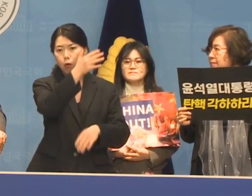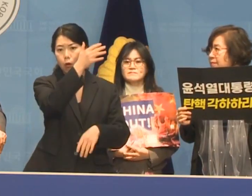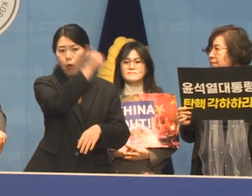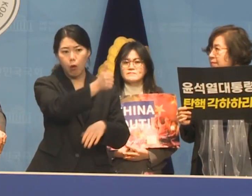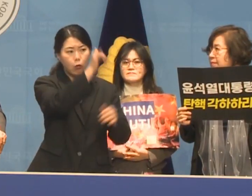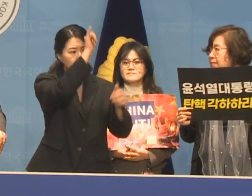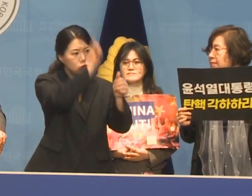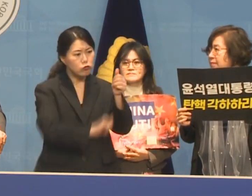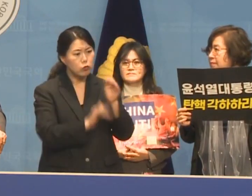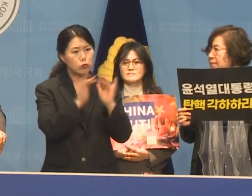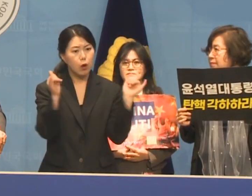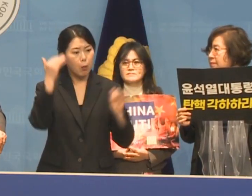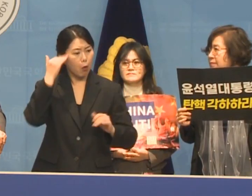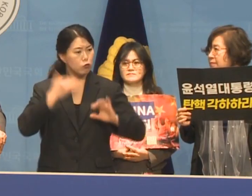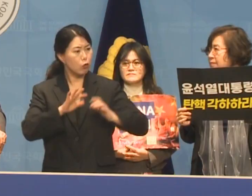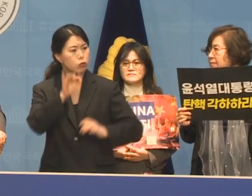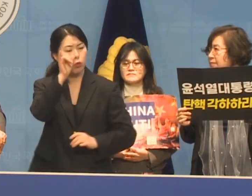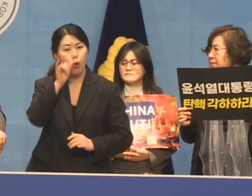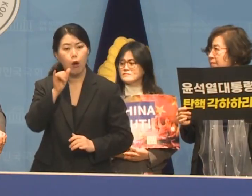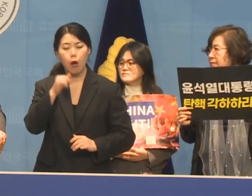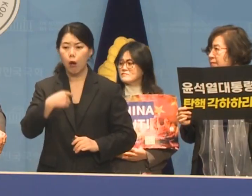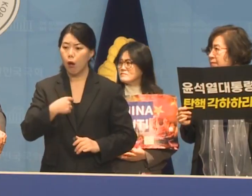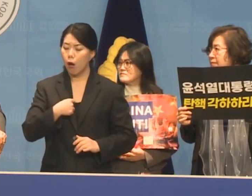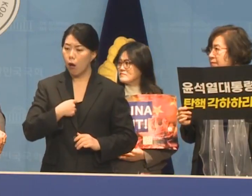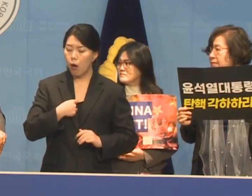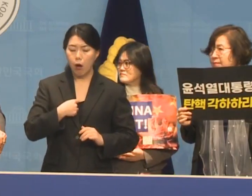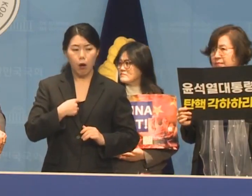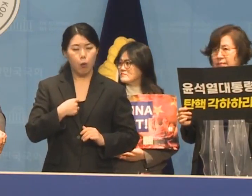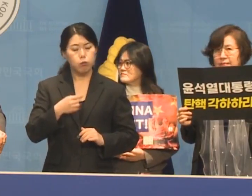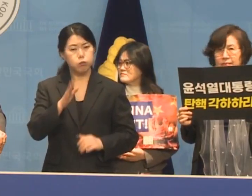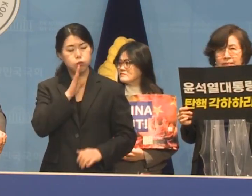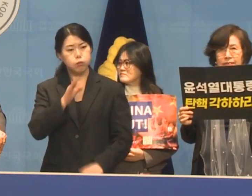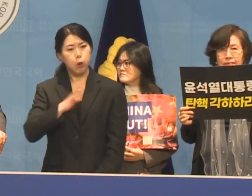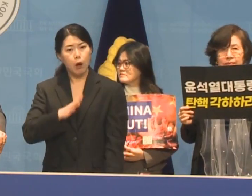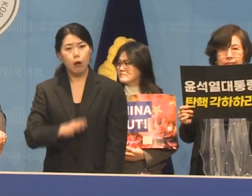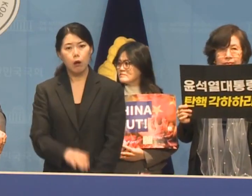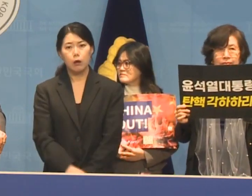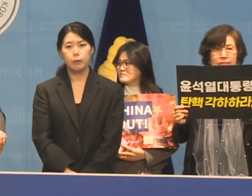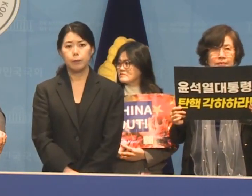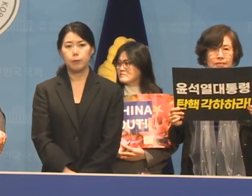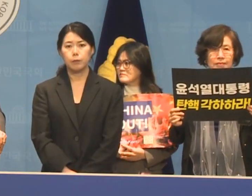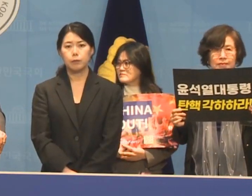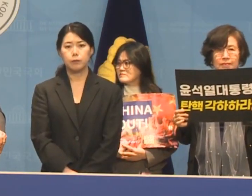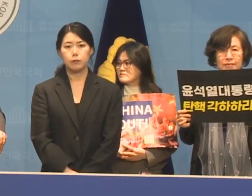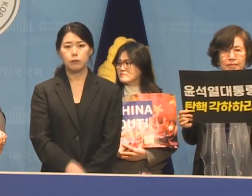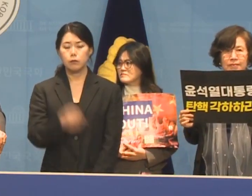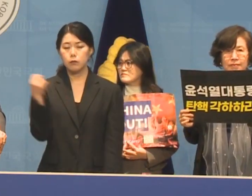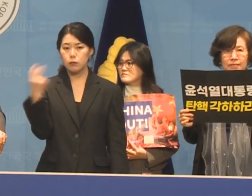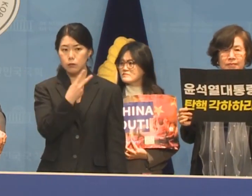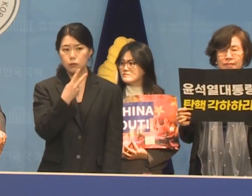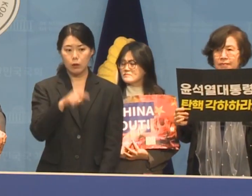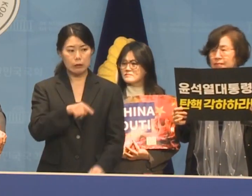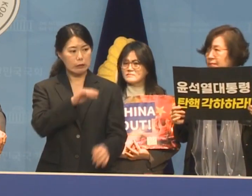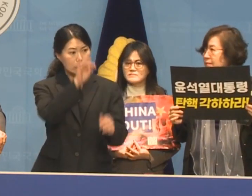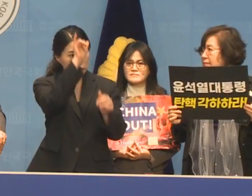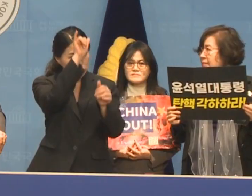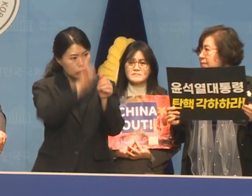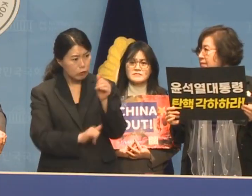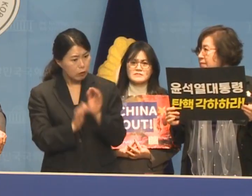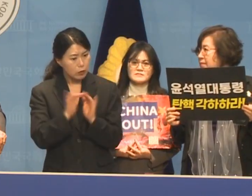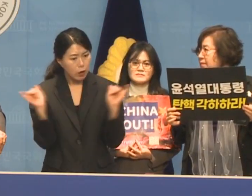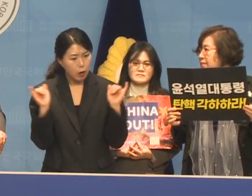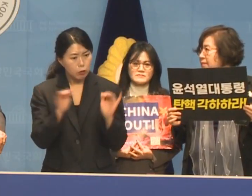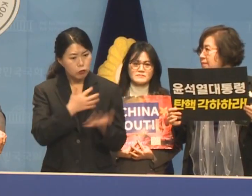자들이 대한민국에 있더라는 것에 대하여 깜짝 놀랐습니다. 그리고 그 충성분자들